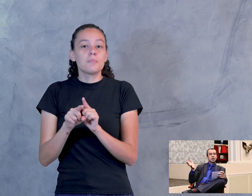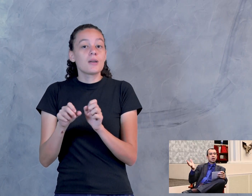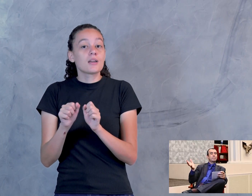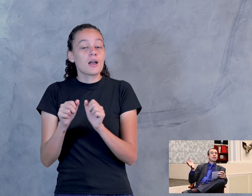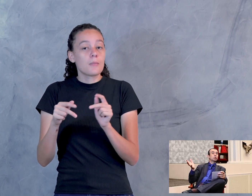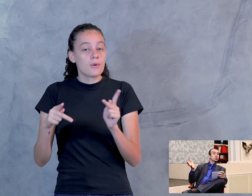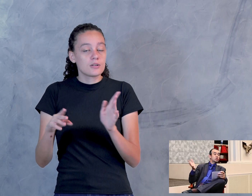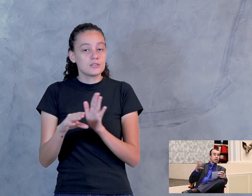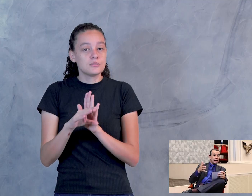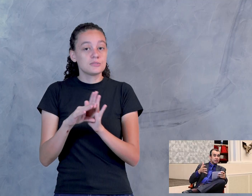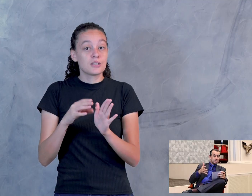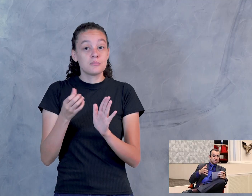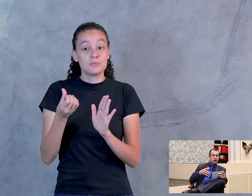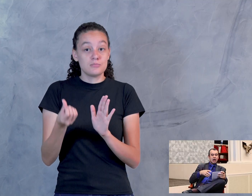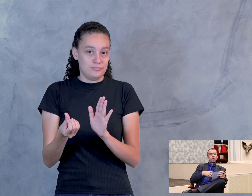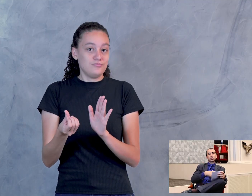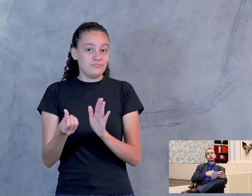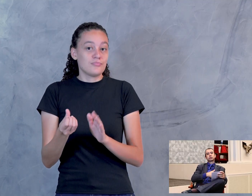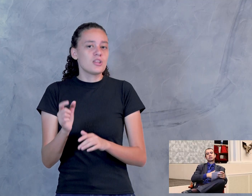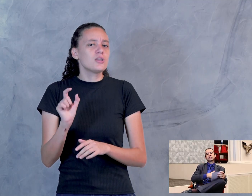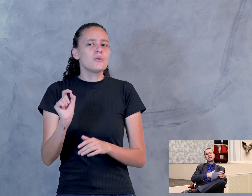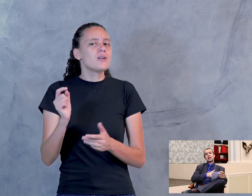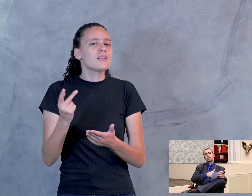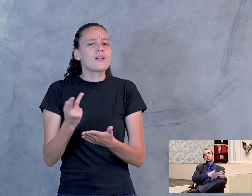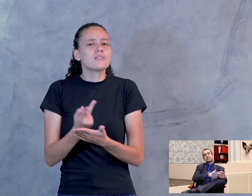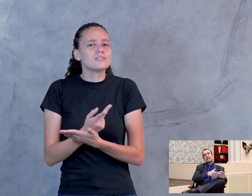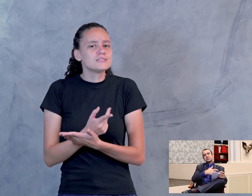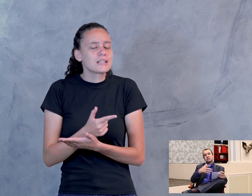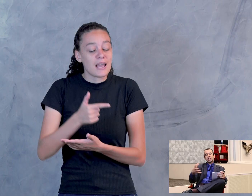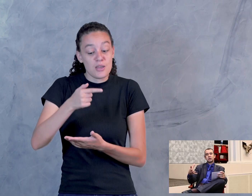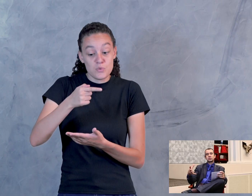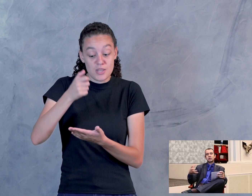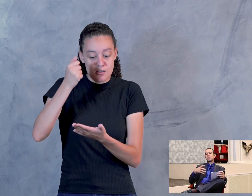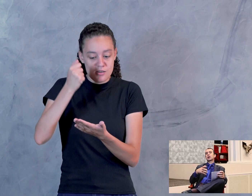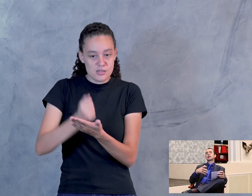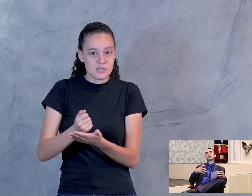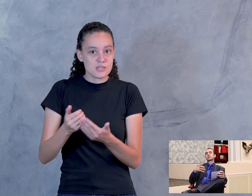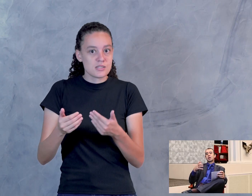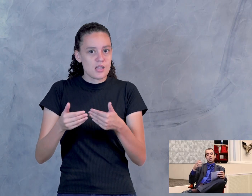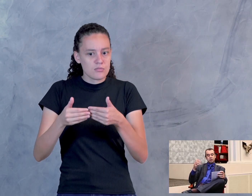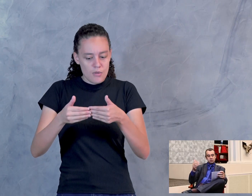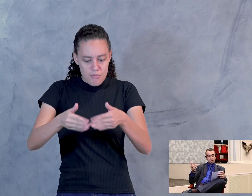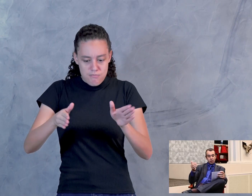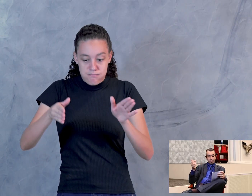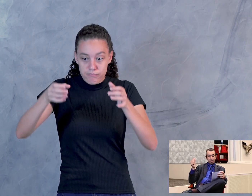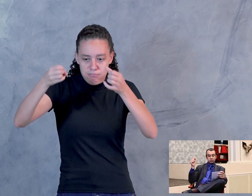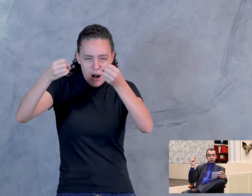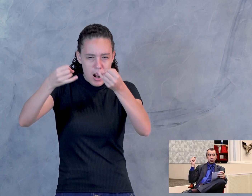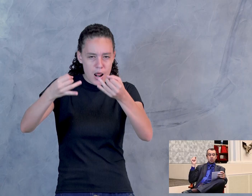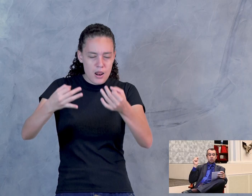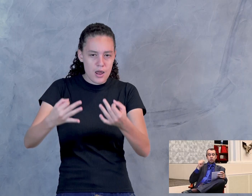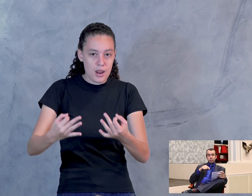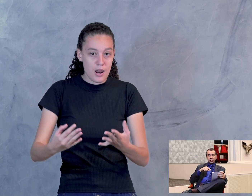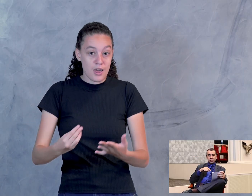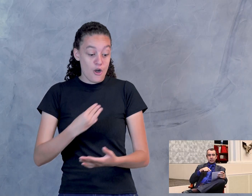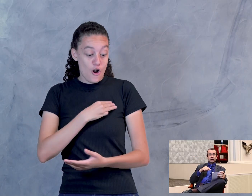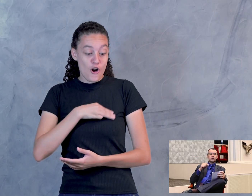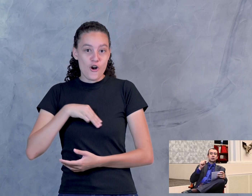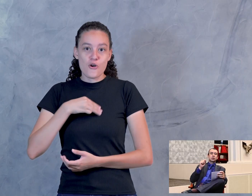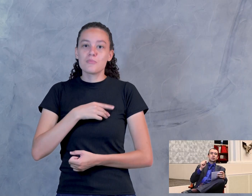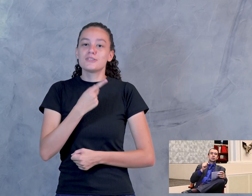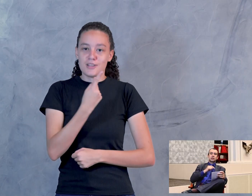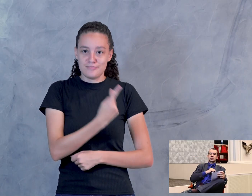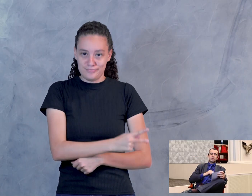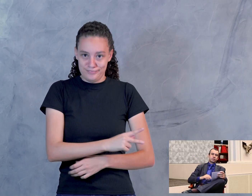Apocalipse capítulo 6, aonde os 7 selos de Apocalipse são abertos no